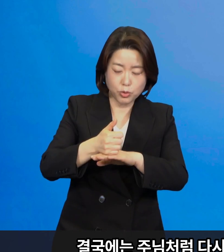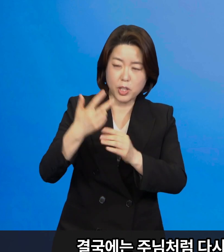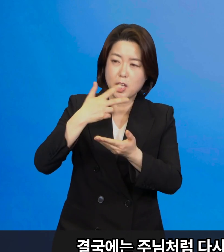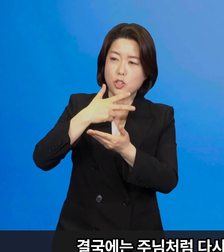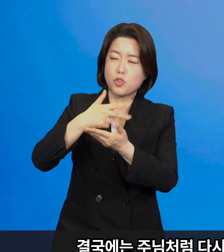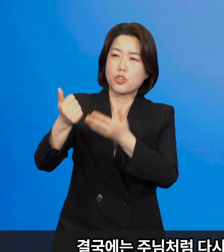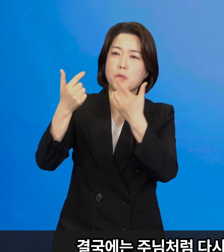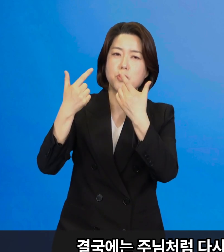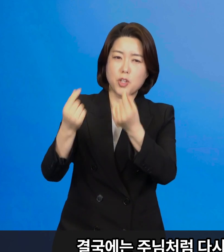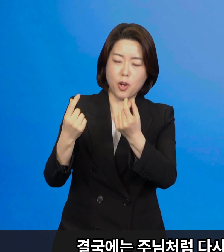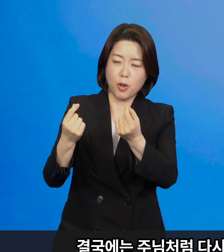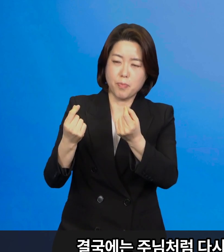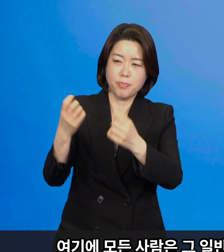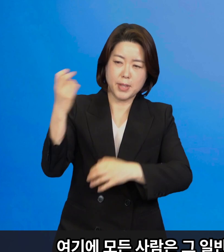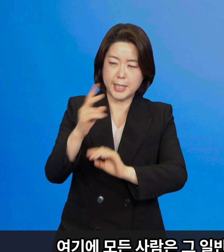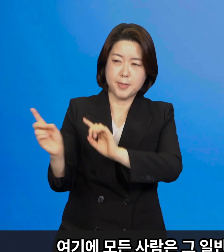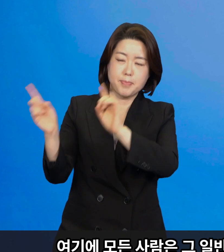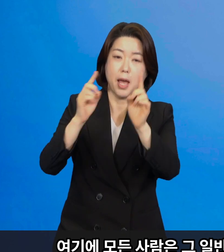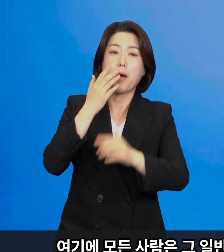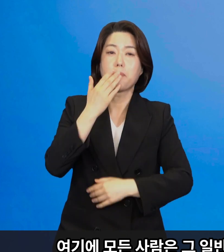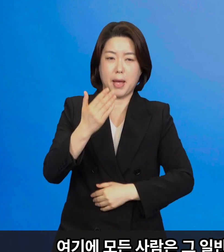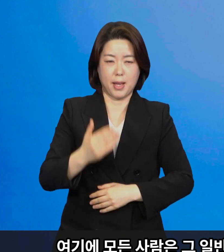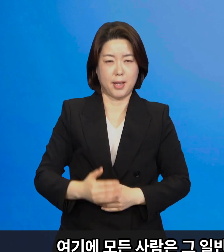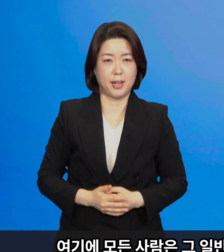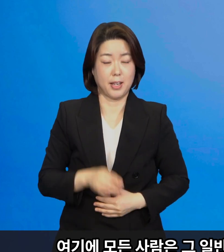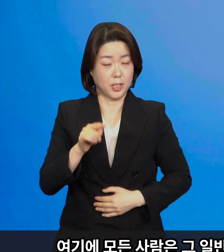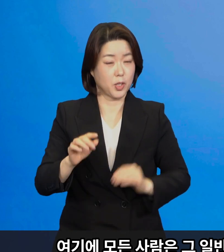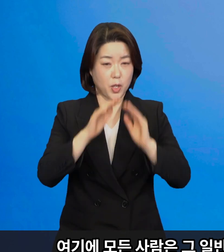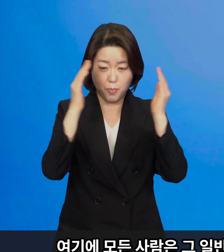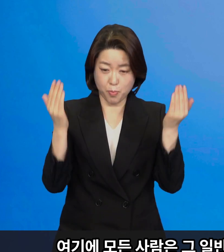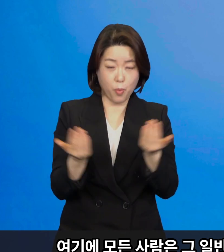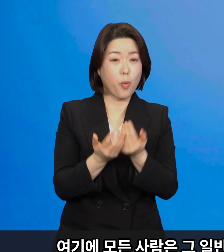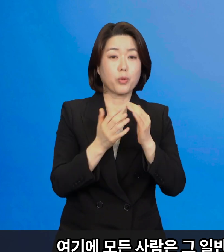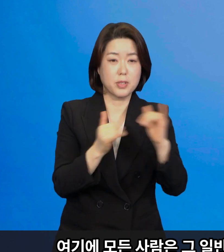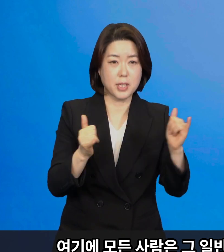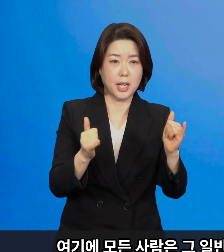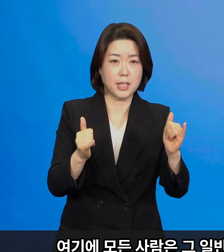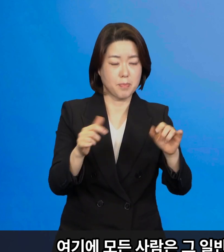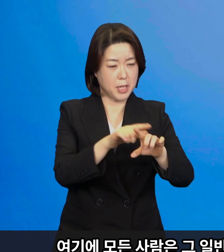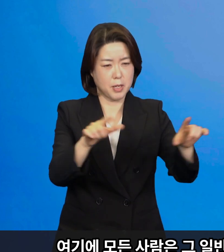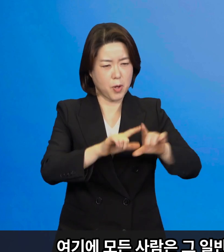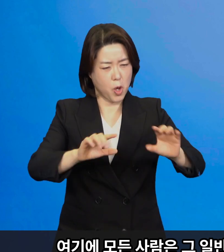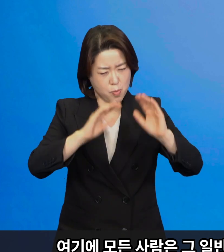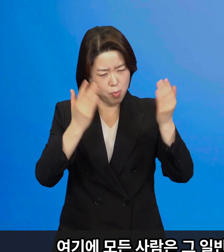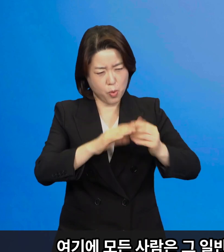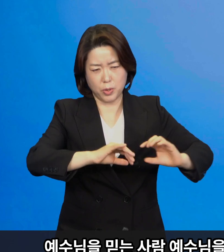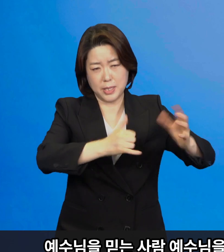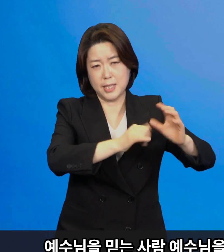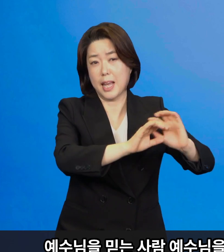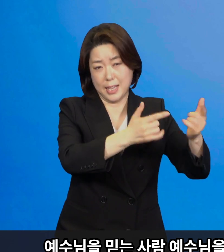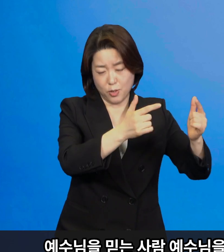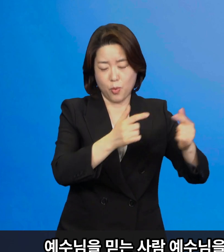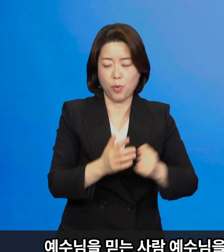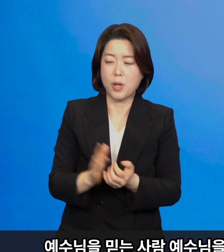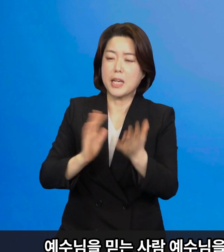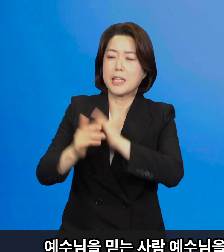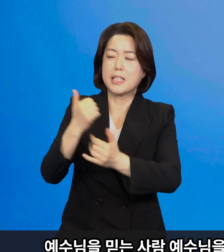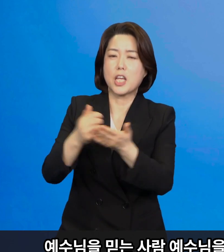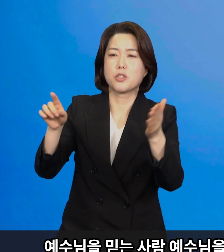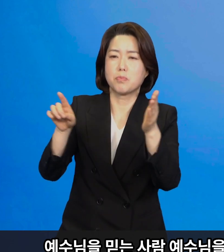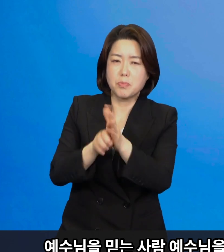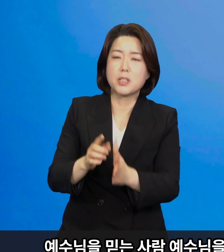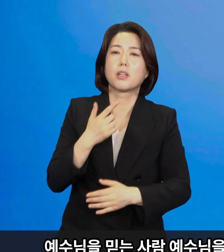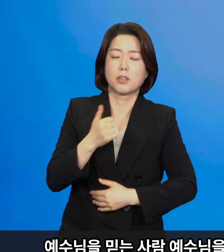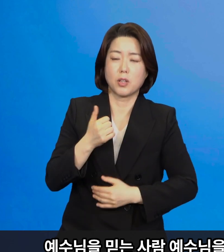다시 살아나게 된다는 것입니다. 여기에 모든 사람은 그 일반적인 모든 세상 사람이 아니고 예수님을 믿는 사람,